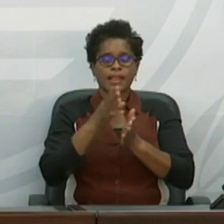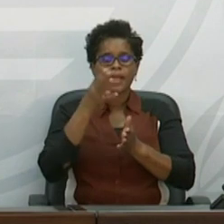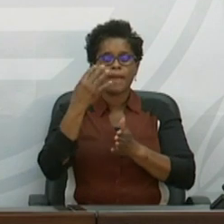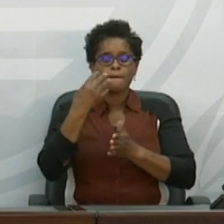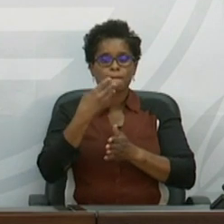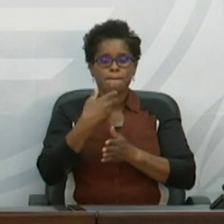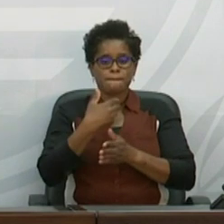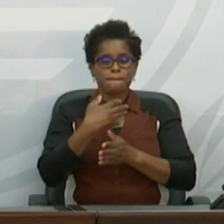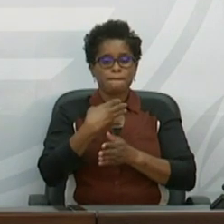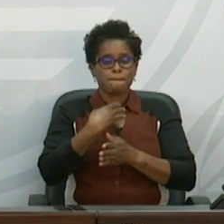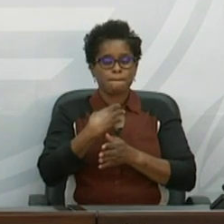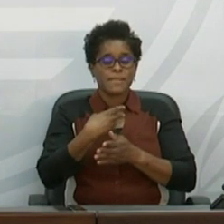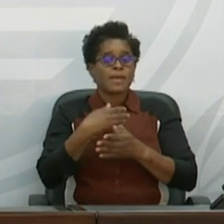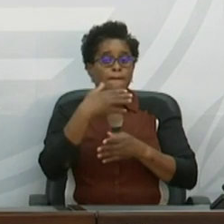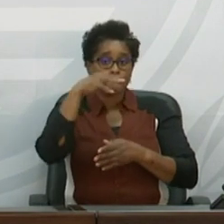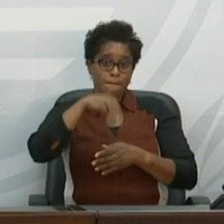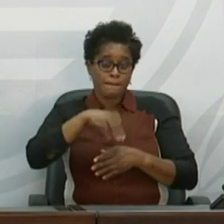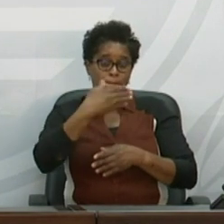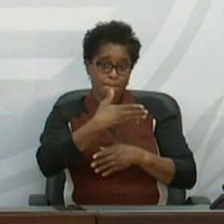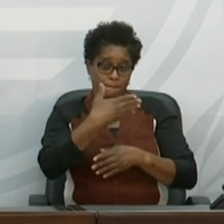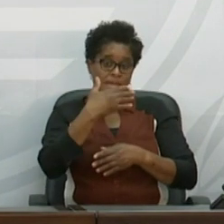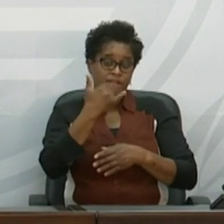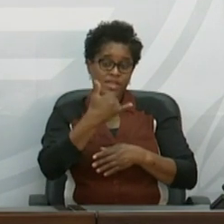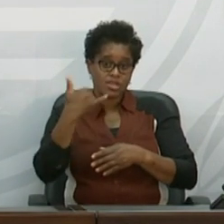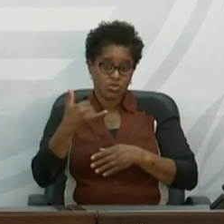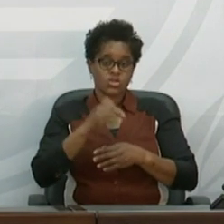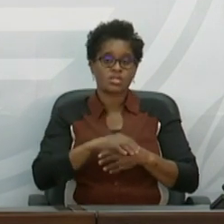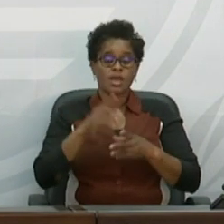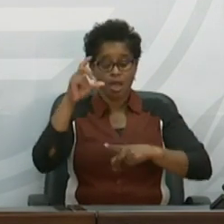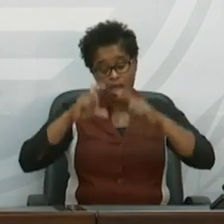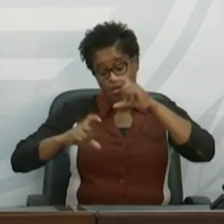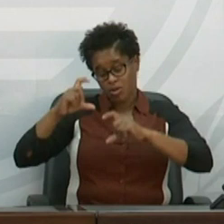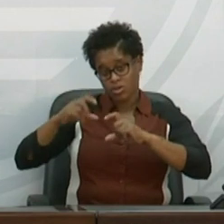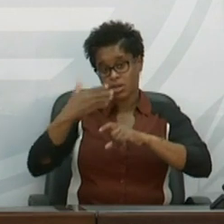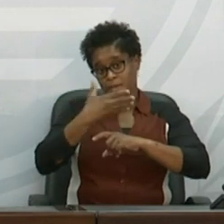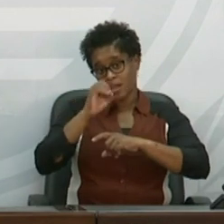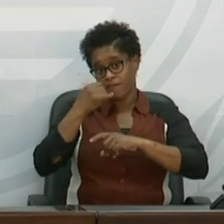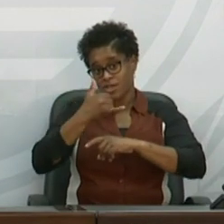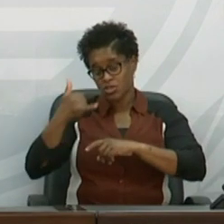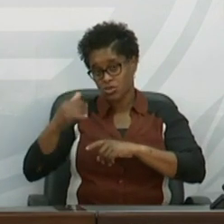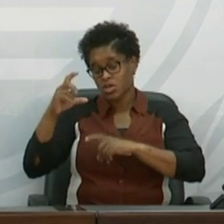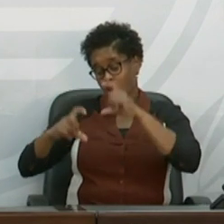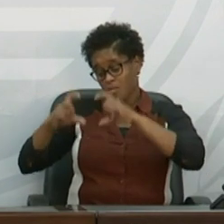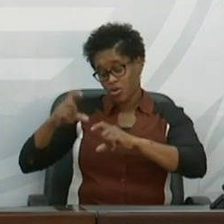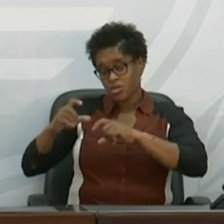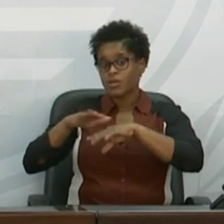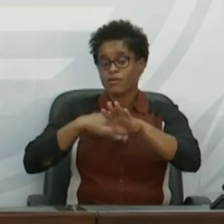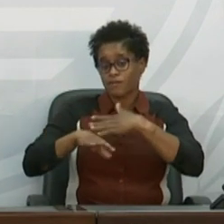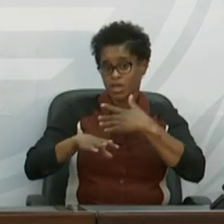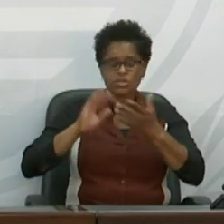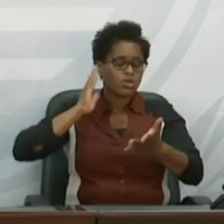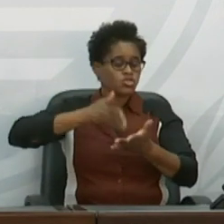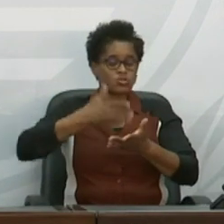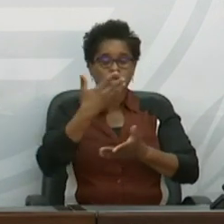1.022 amostras que foram analisadas nas últimas 24 horas, que nos permitiu saber de